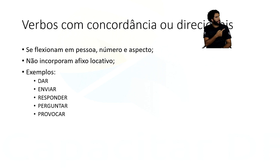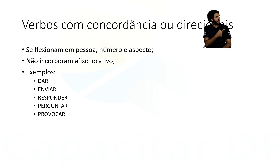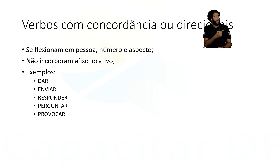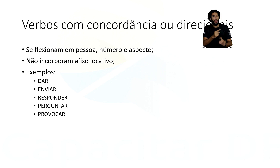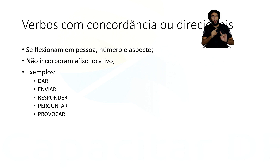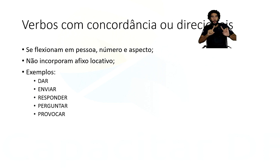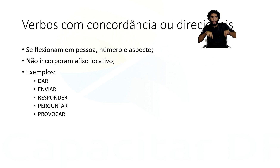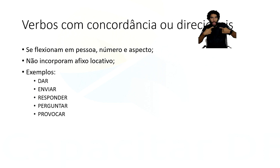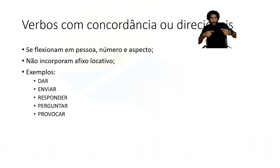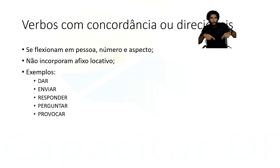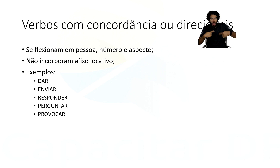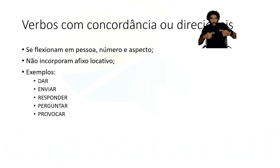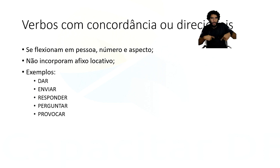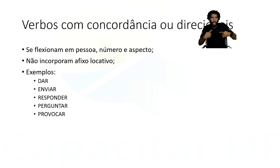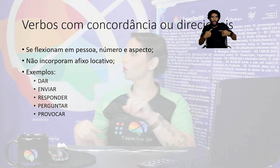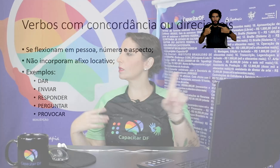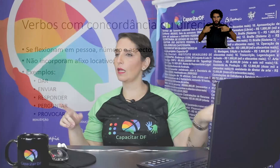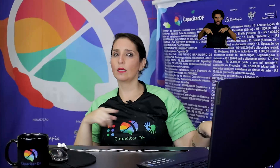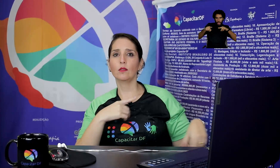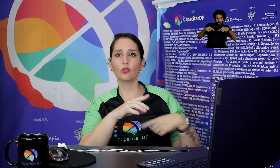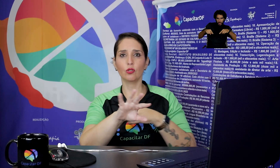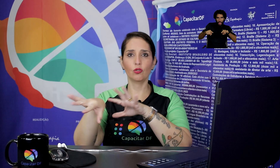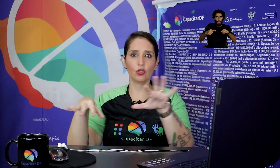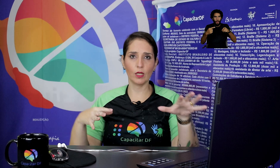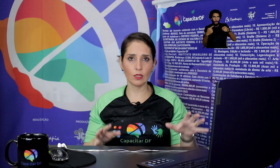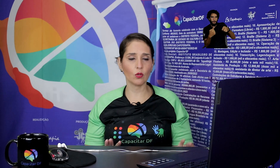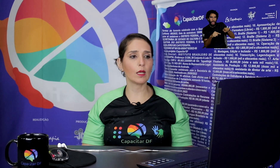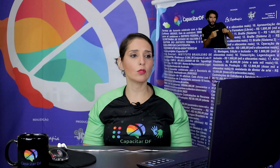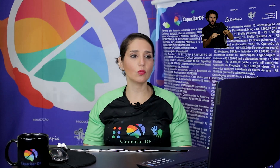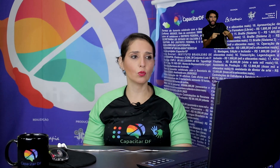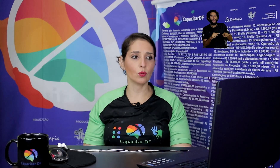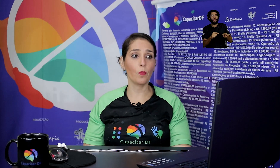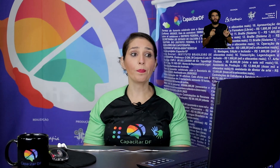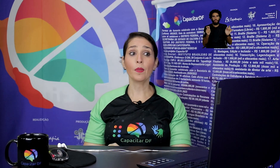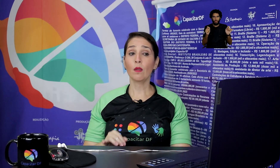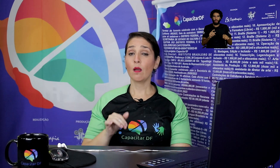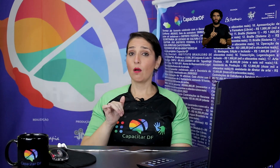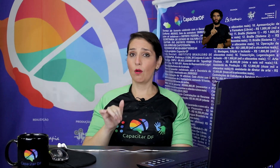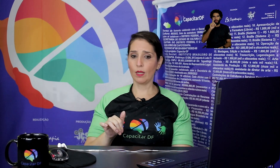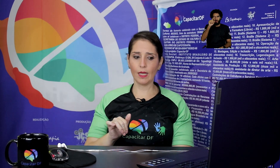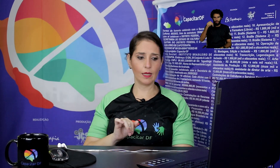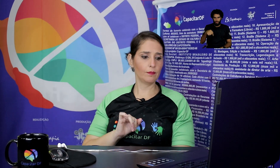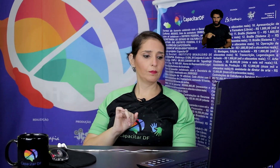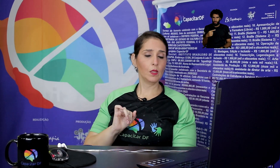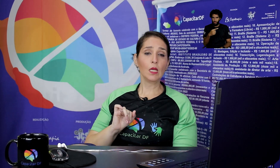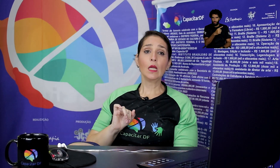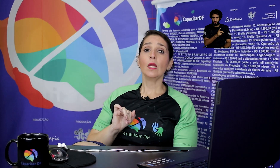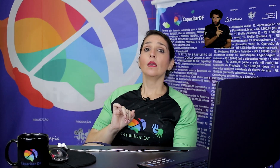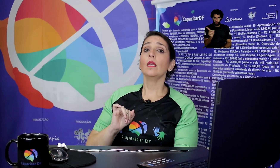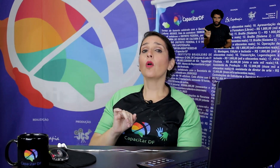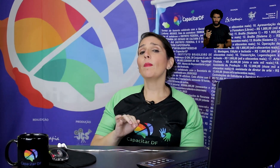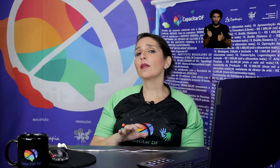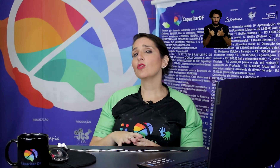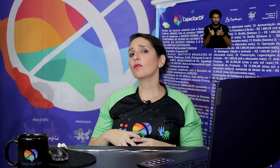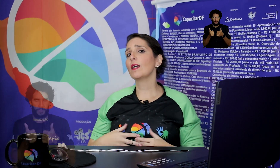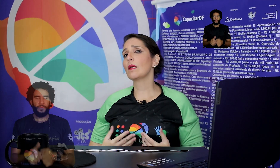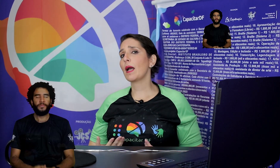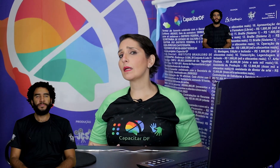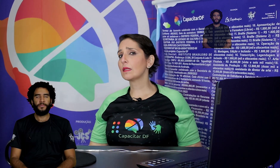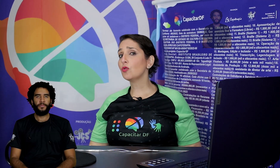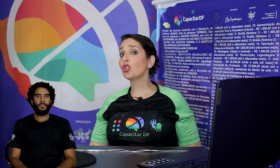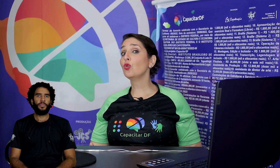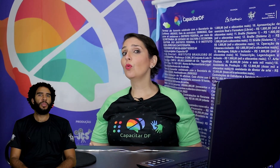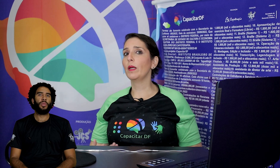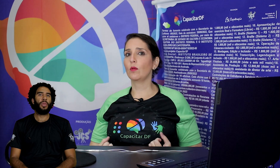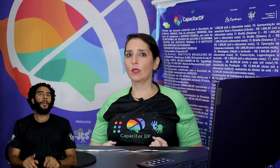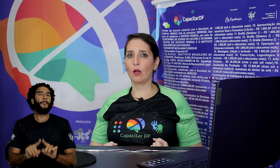provocar, fulano provocou, a gente consegue direcionar isso tudo. Ok. E como é que a gente faz a